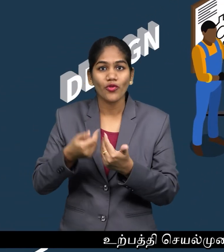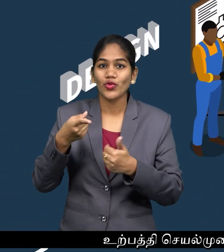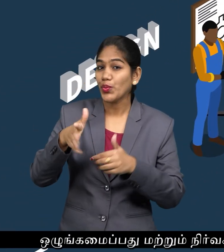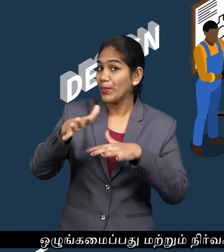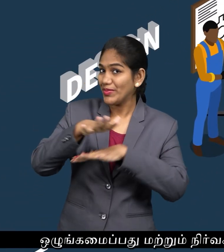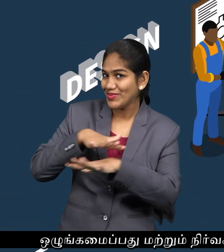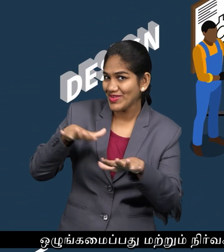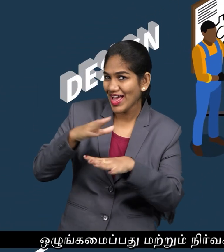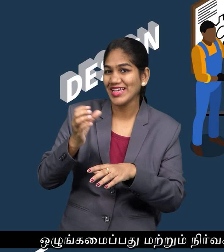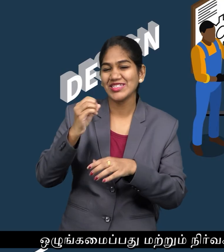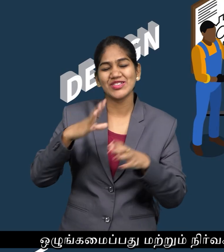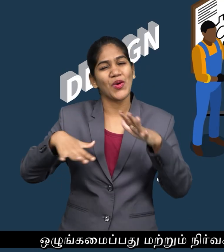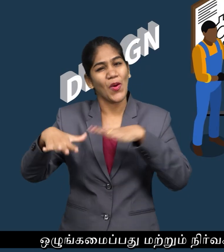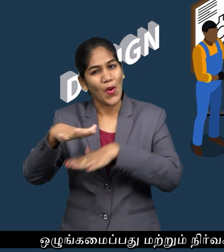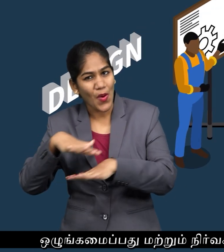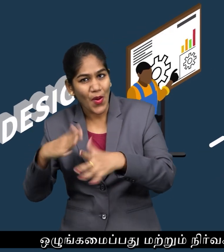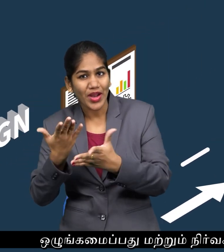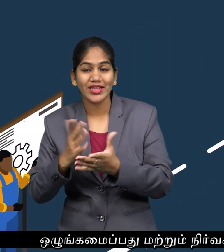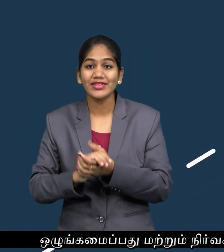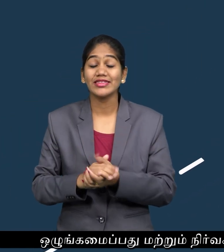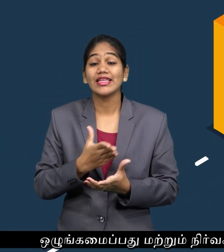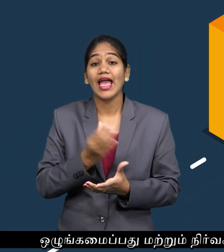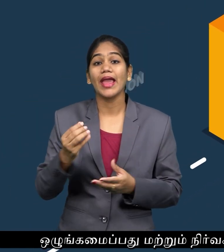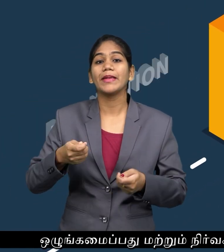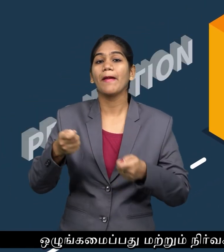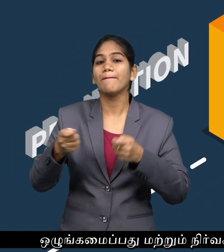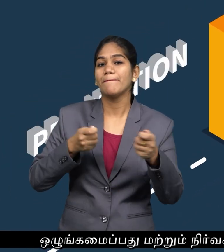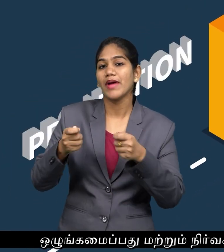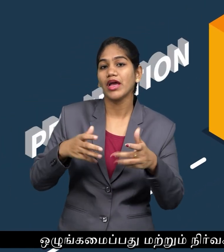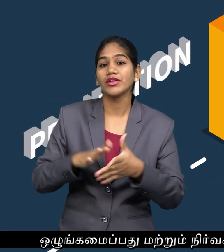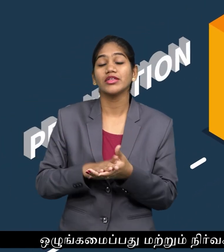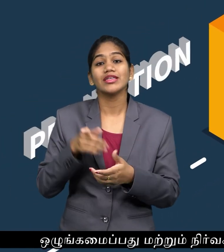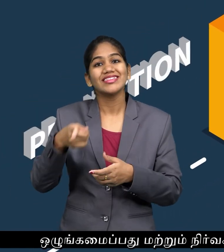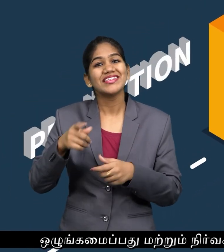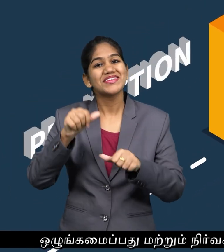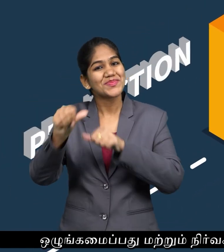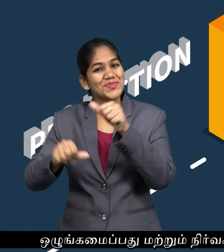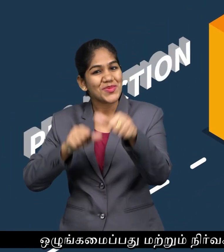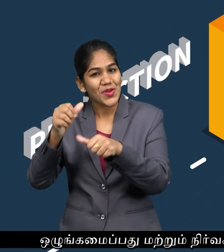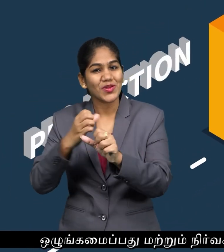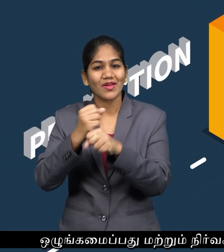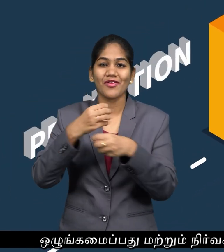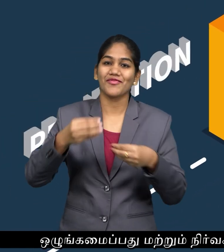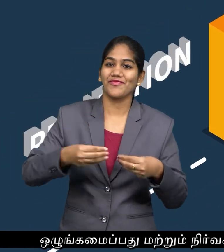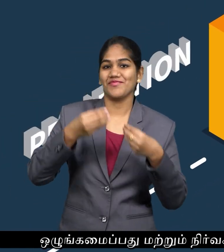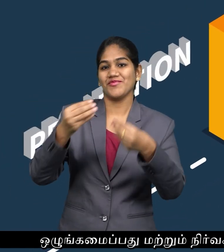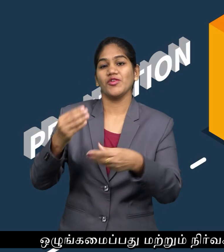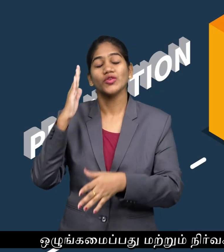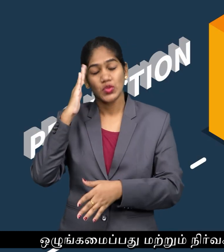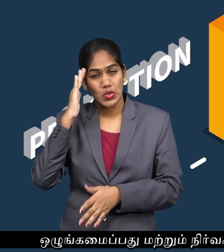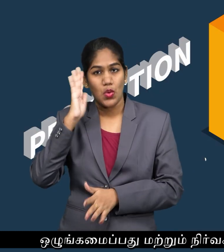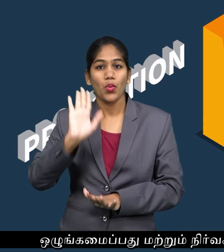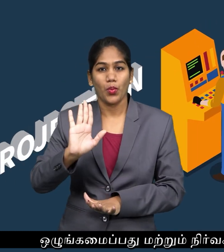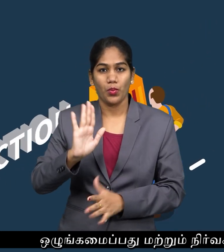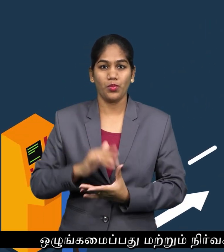திட்டமிடுவது, ஒழுங்கமைப்பது மற்றும் நிர்வகிப்பது என்பதை அறிந்திருக்க வேண்டும்.